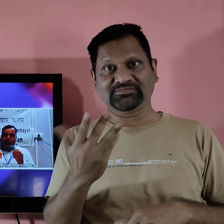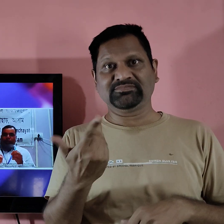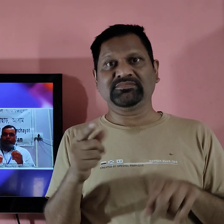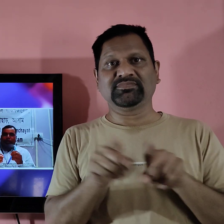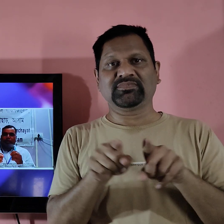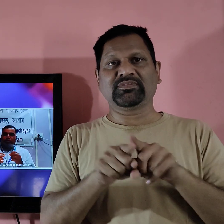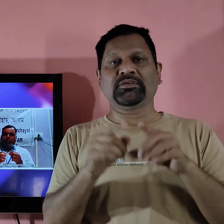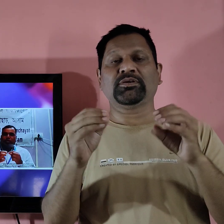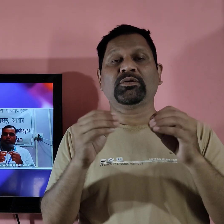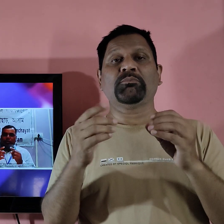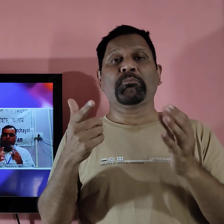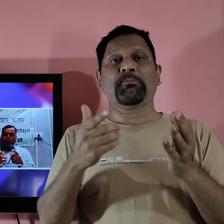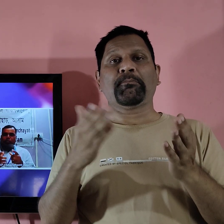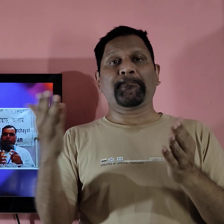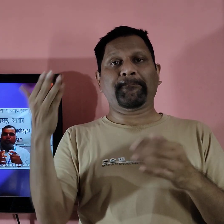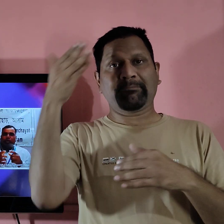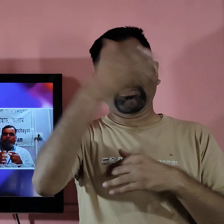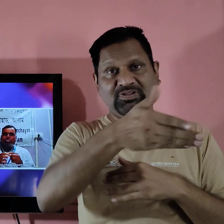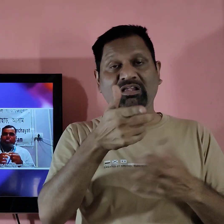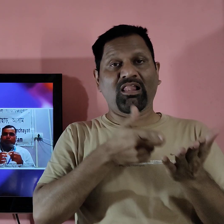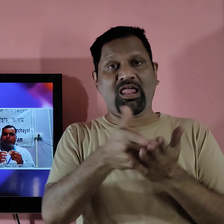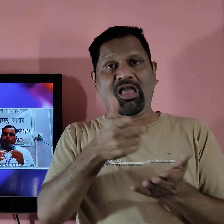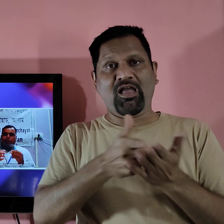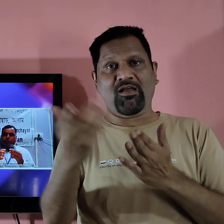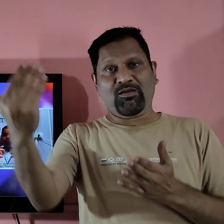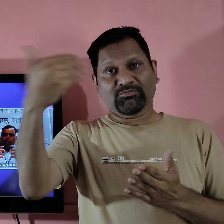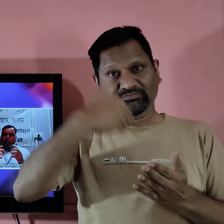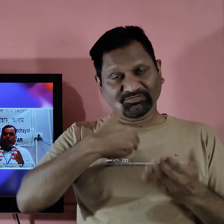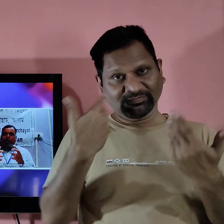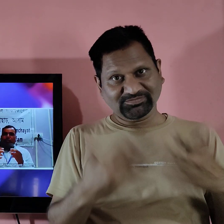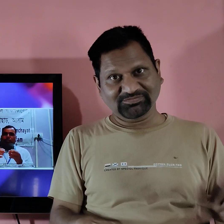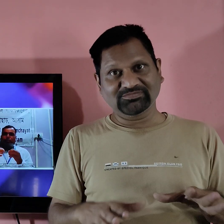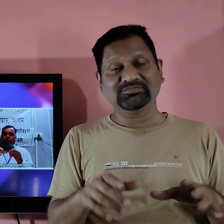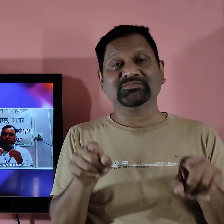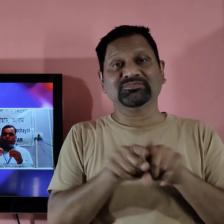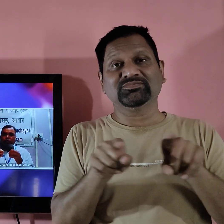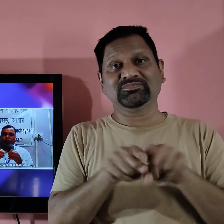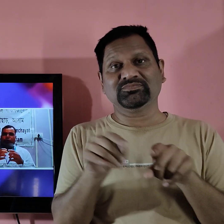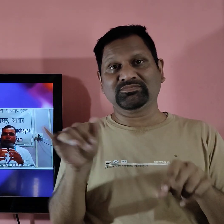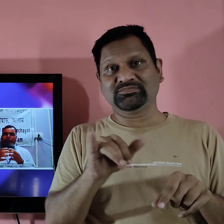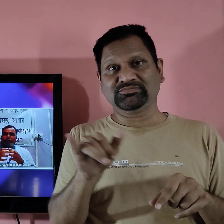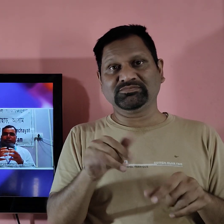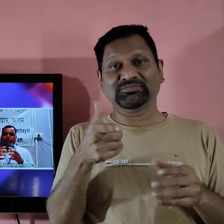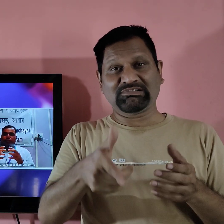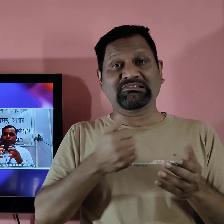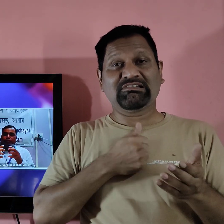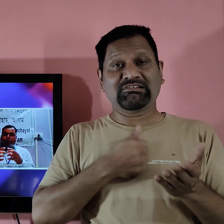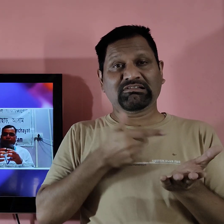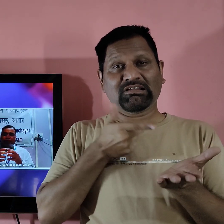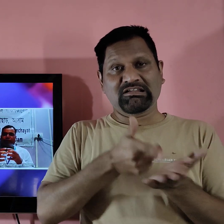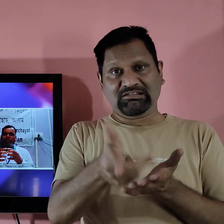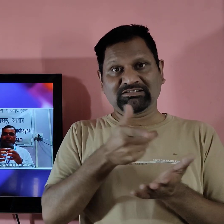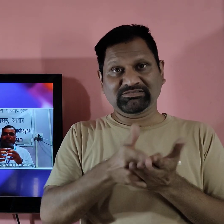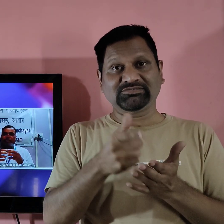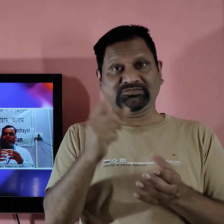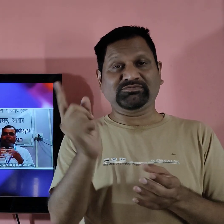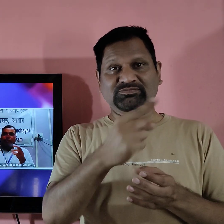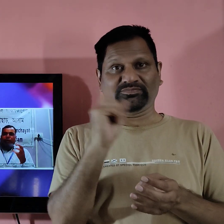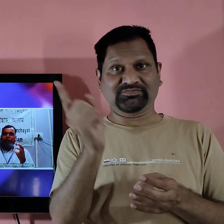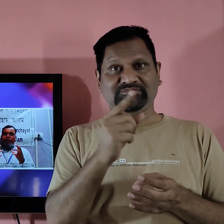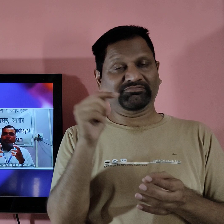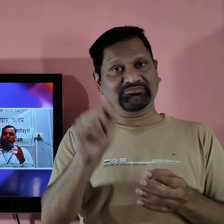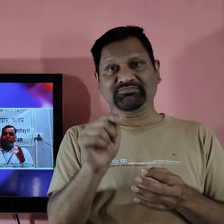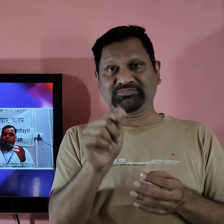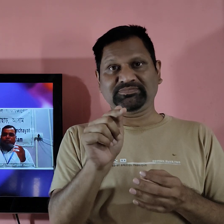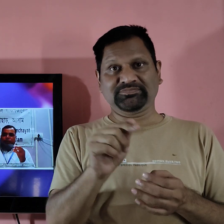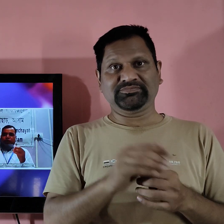ब्लॉक में आया और गांव में आया। तो हमारा जो गांव पंचायत बड़ी है ना सर, तो